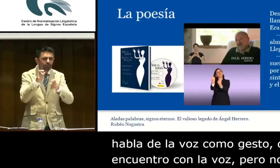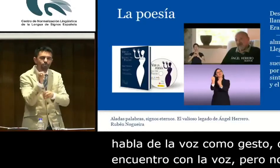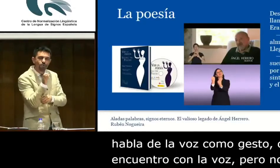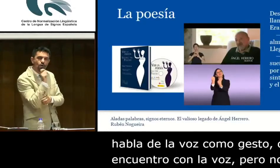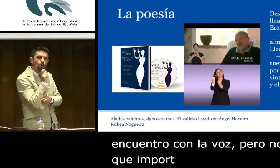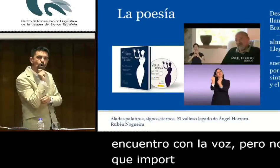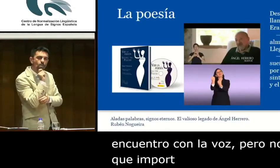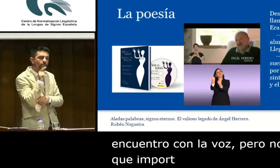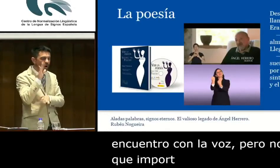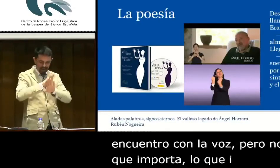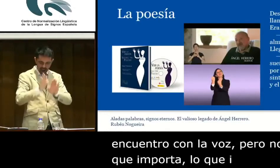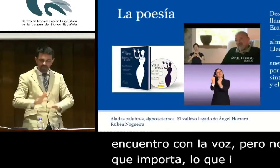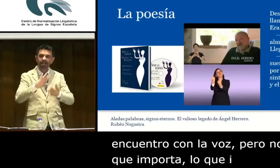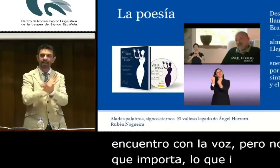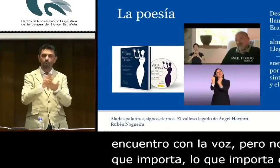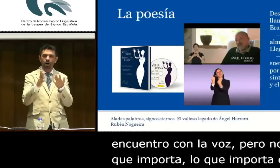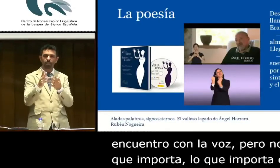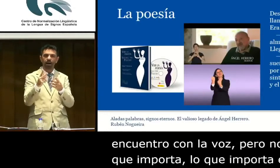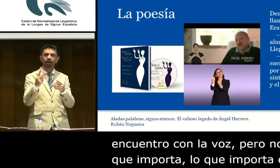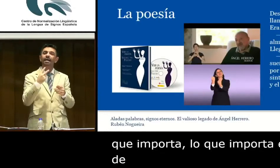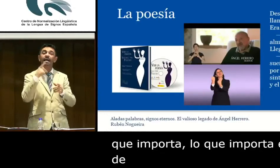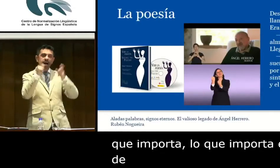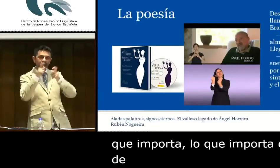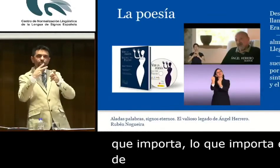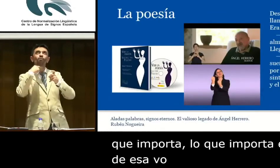que ya es suya al final del poema.